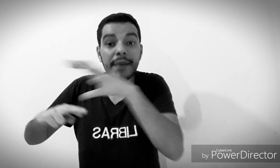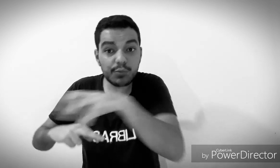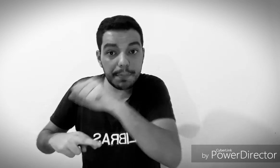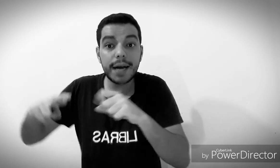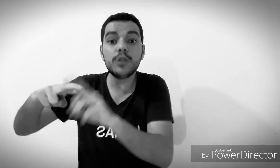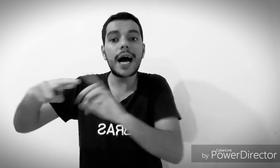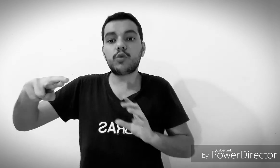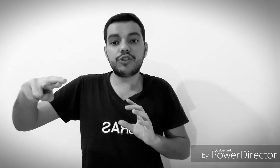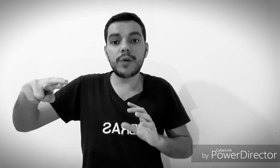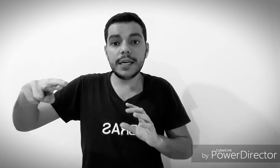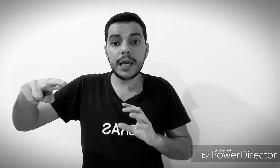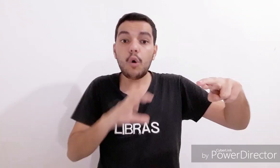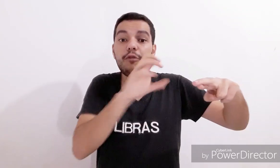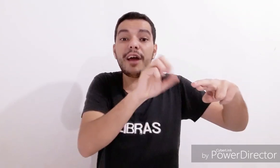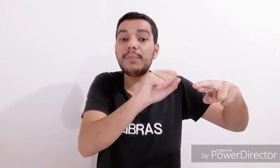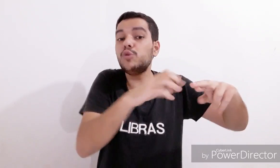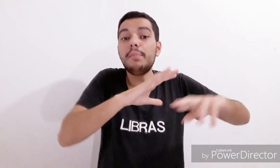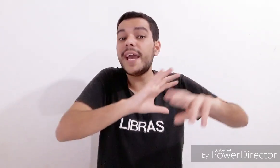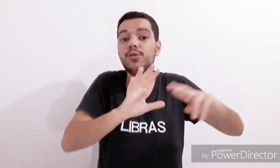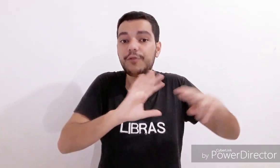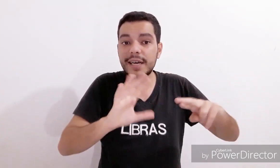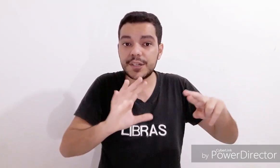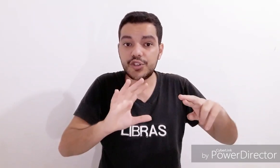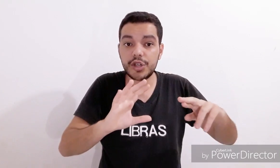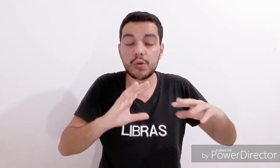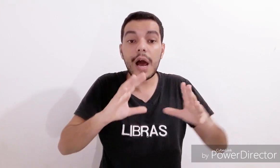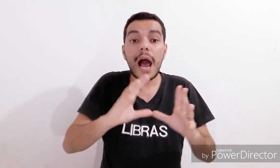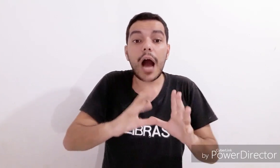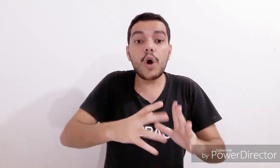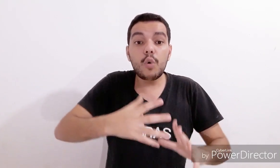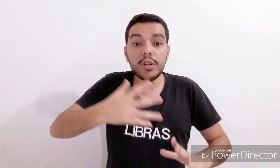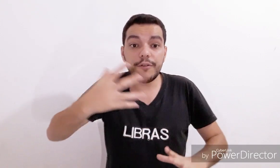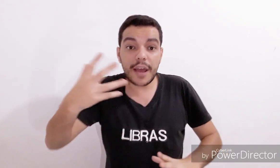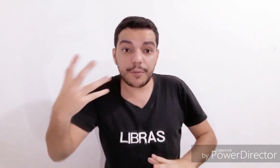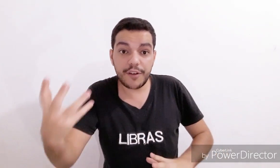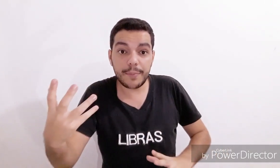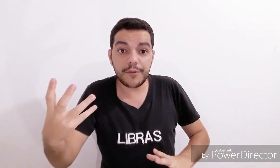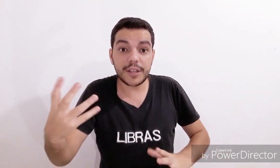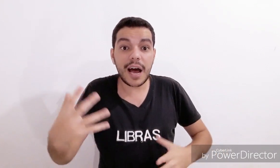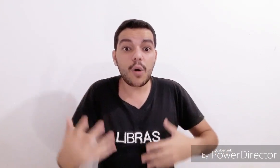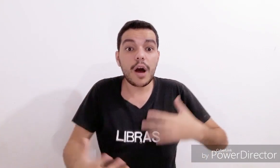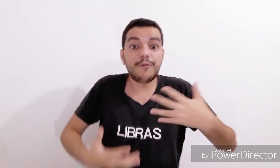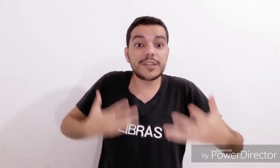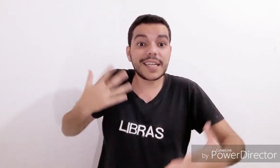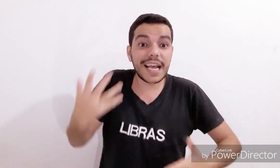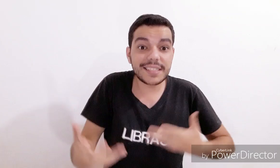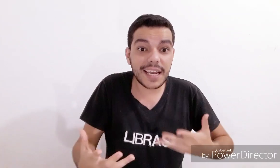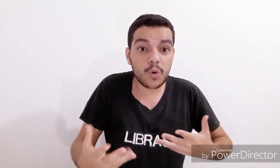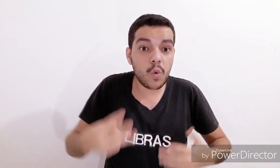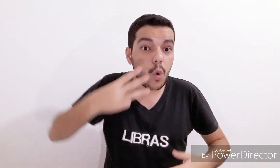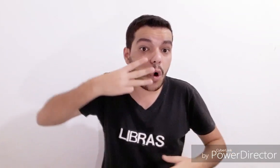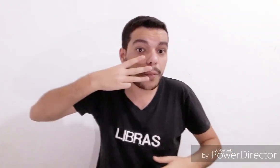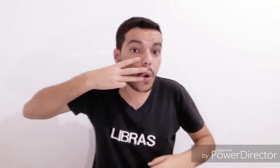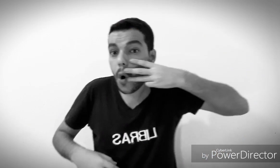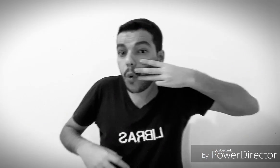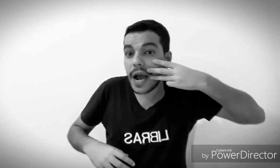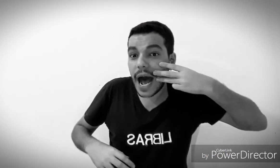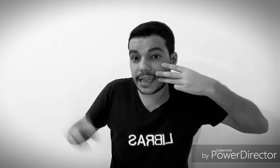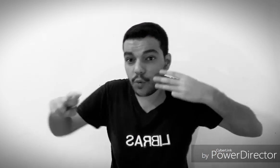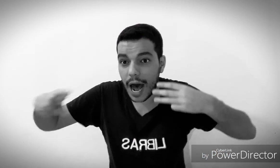mesmo ele pegando, o rato continua ali. O verbo no meio não faz sentido. Agora, quando o verbo vem para o final, você desenha com o corpo. O gato tem o